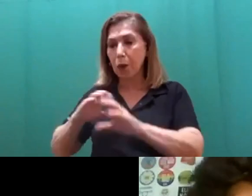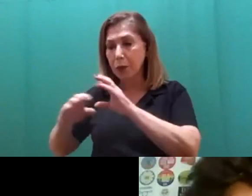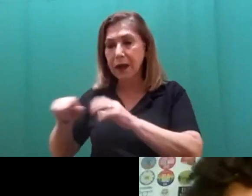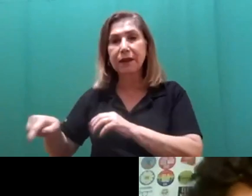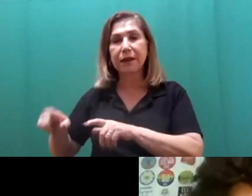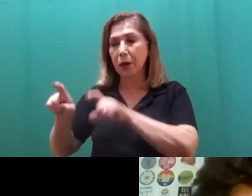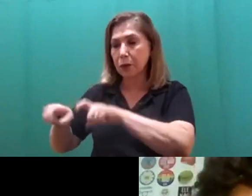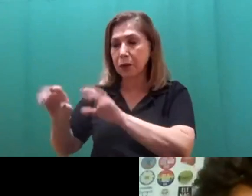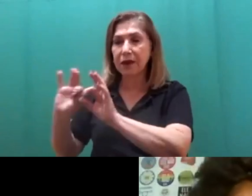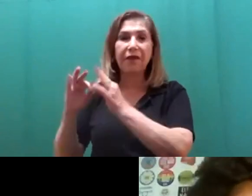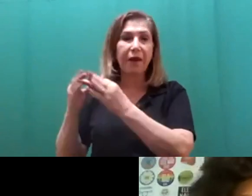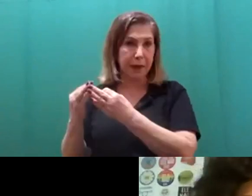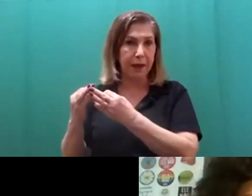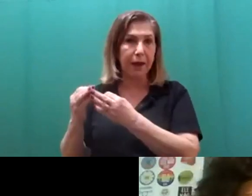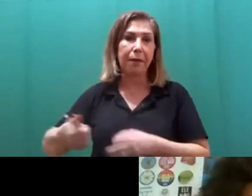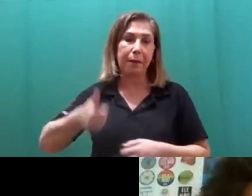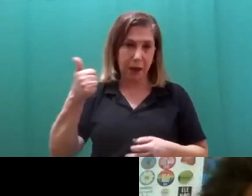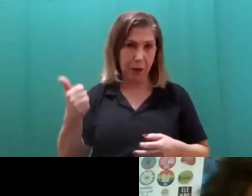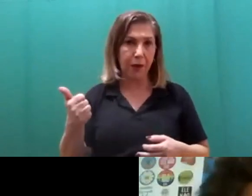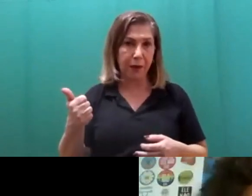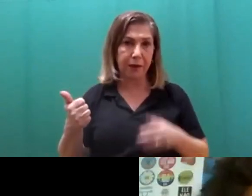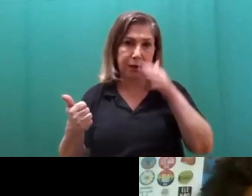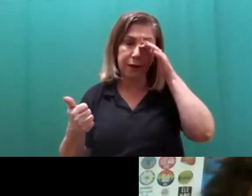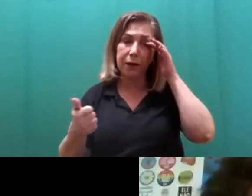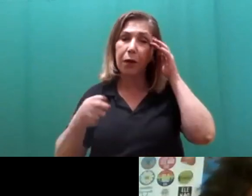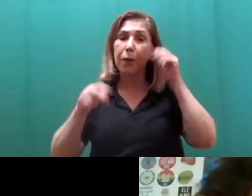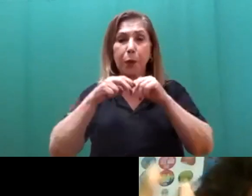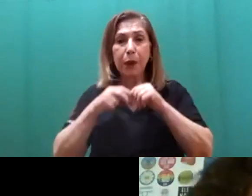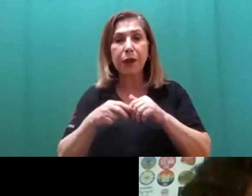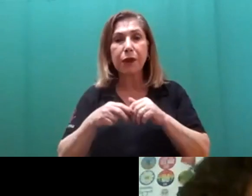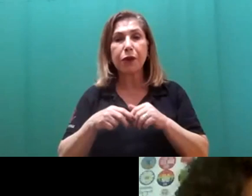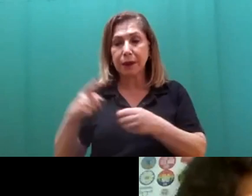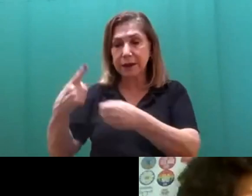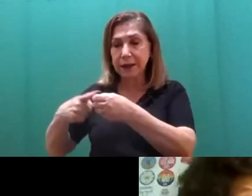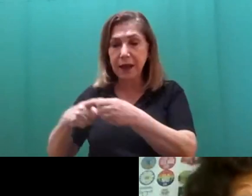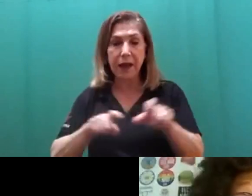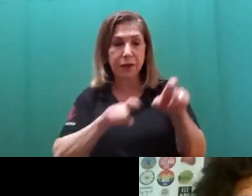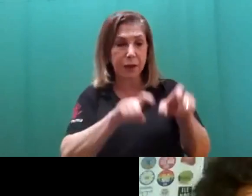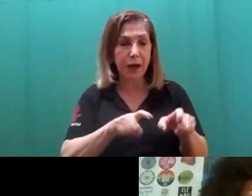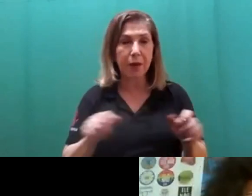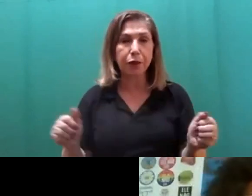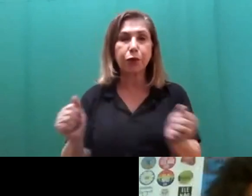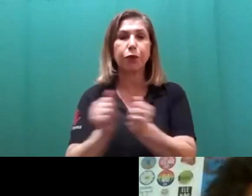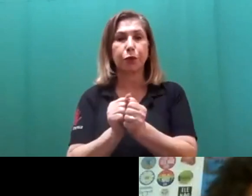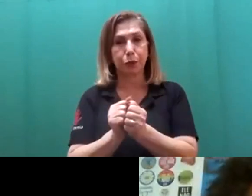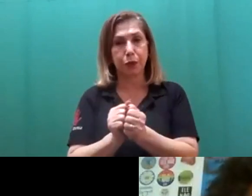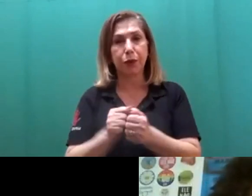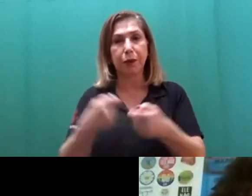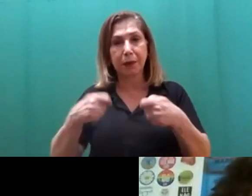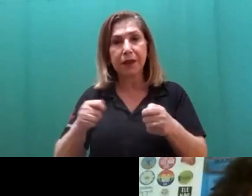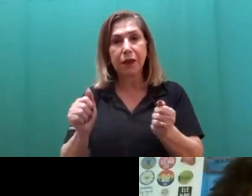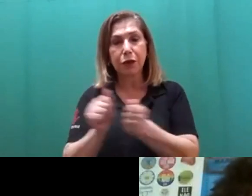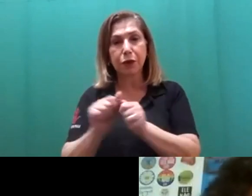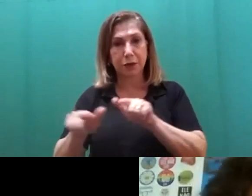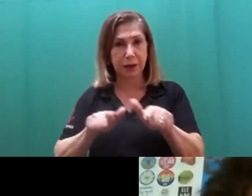a cidade ela é tão pungente quanto o campo, e tão essencial quanto o campo para a consolidação da agroecologia, e acho que é uma falha que a gente tem.